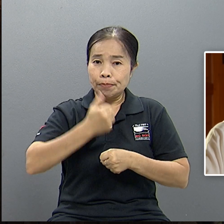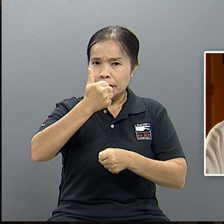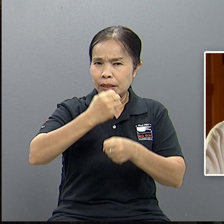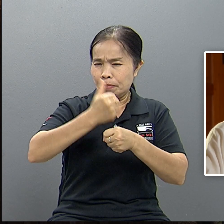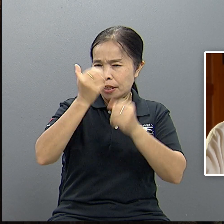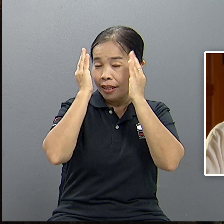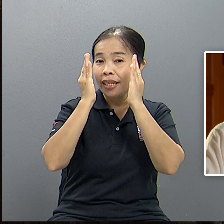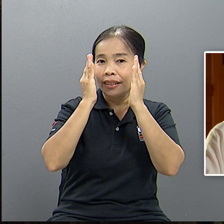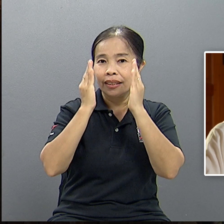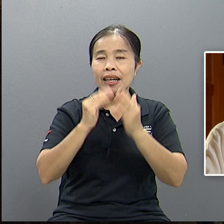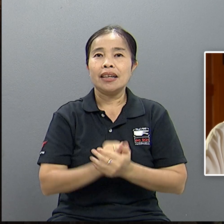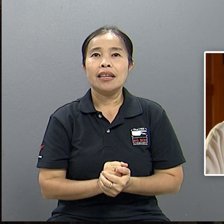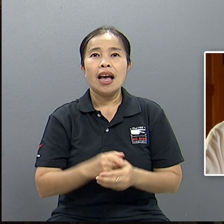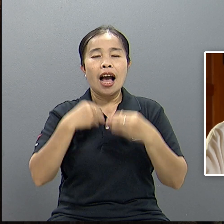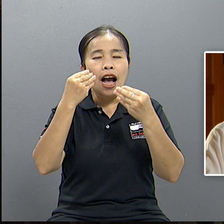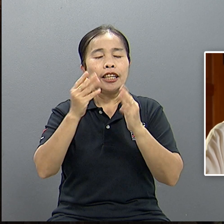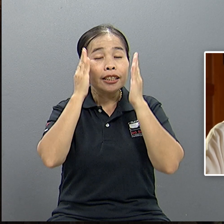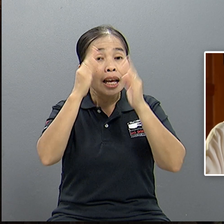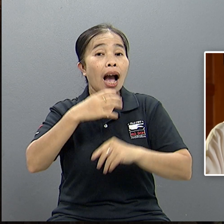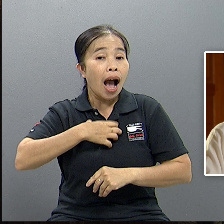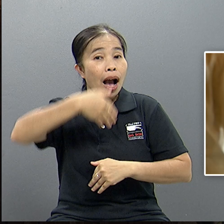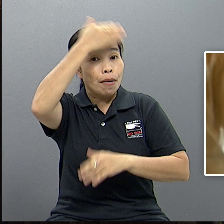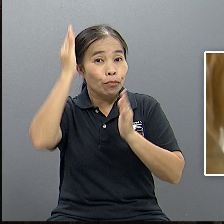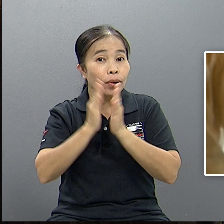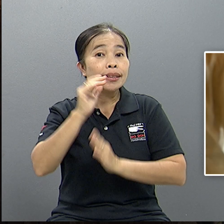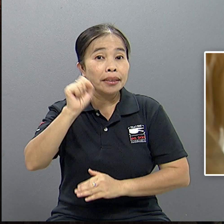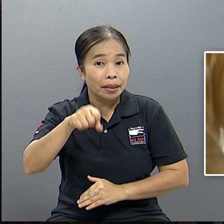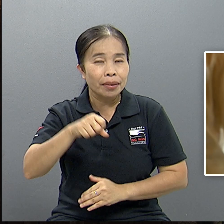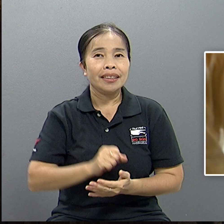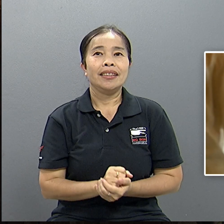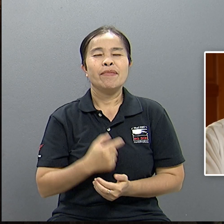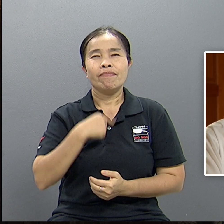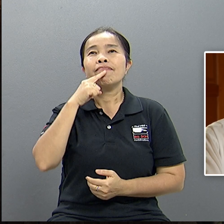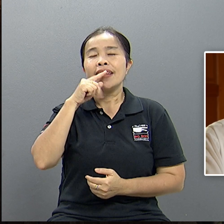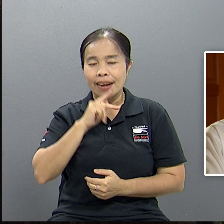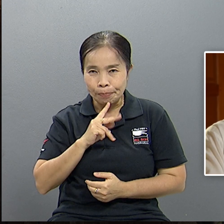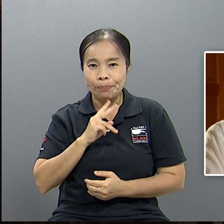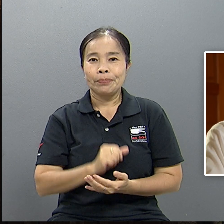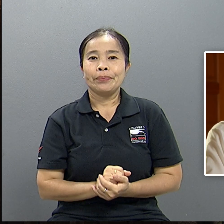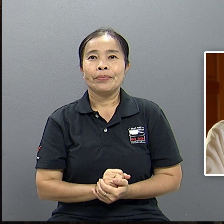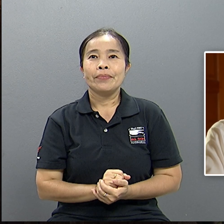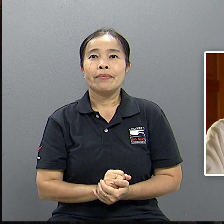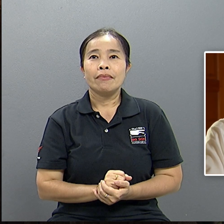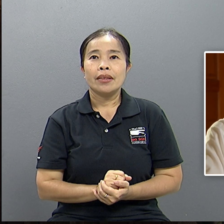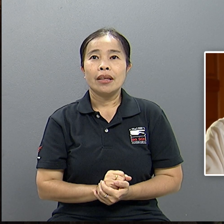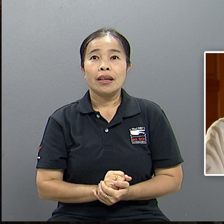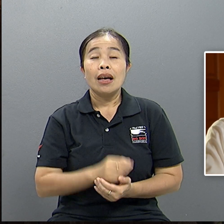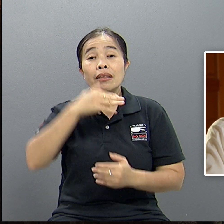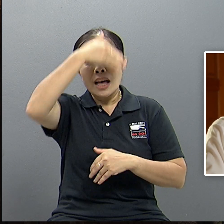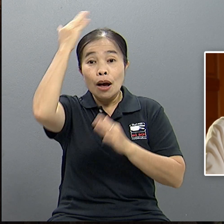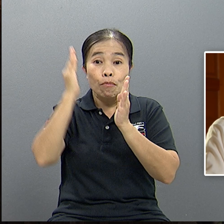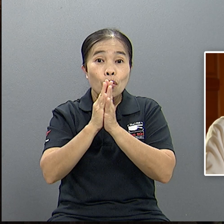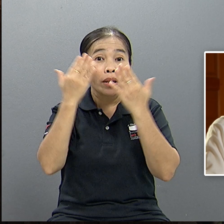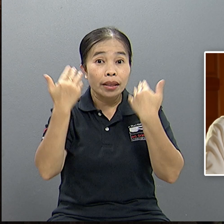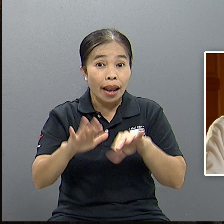ดีให้สมกับที่ความตั้งใจมีเอาไว้นะ ครับ บวชเสร็จแล้วคงจะแต่งง